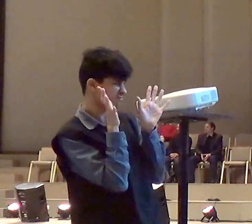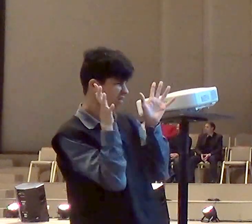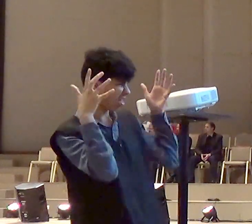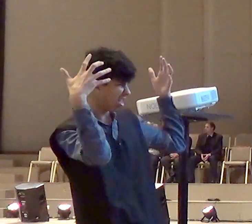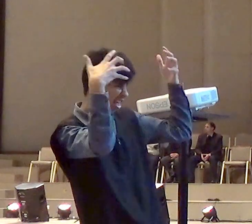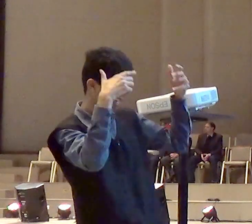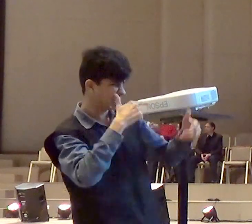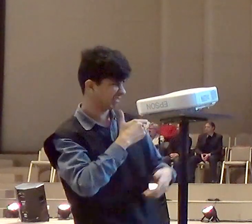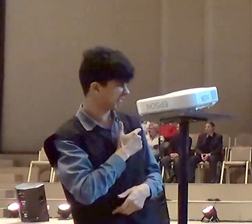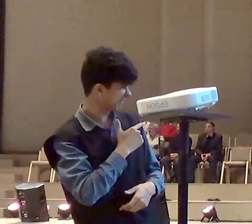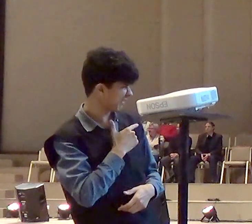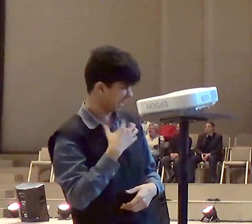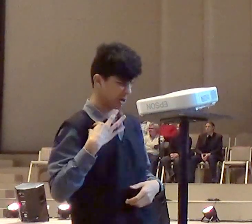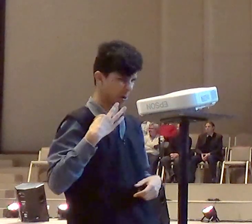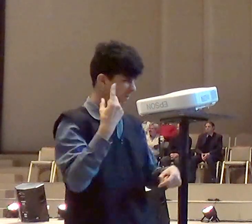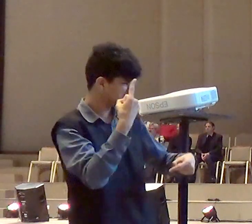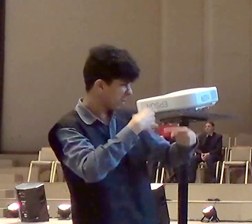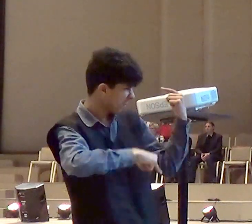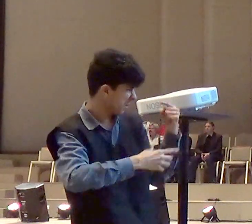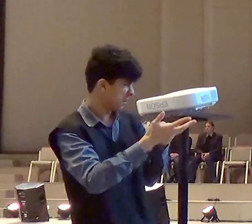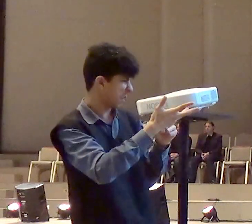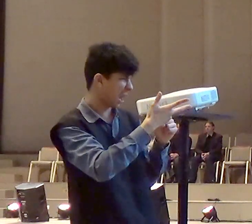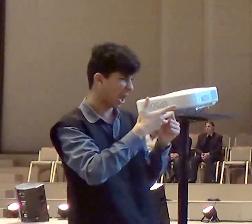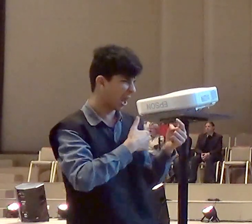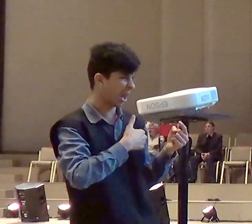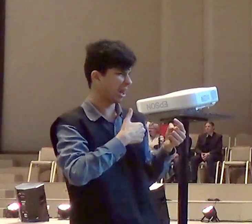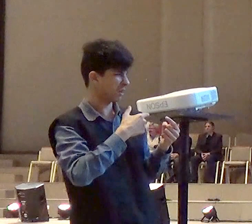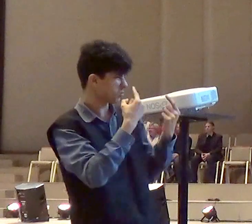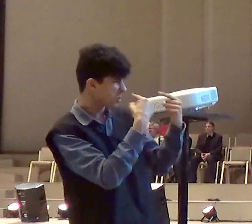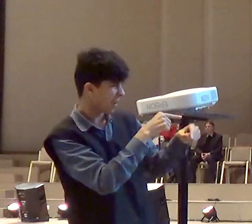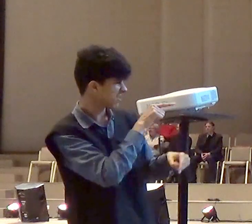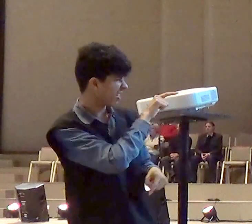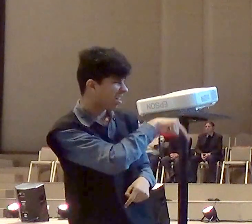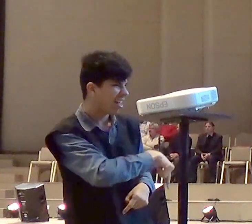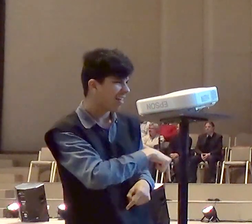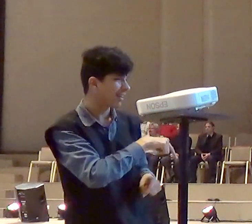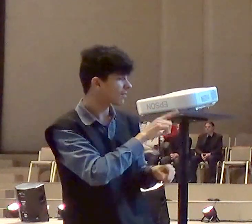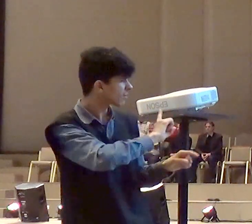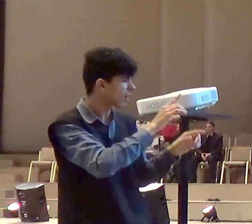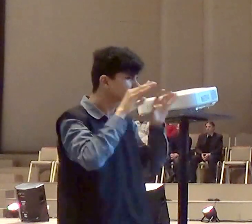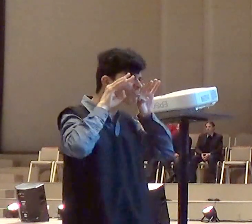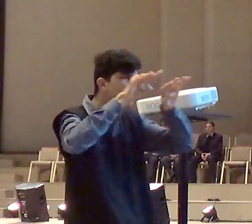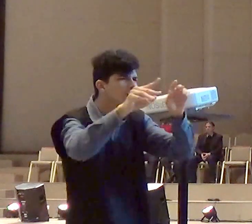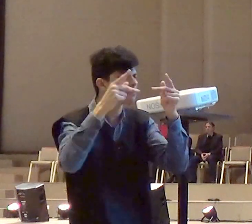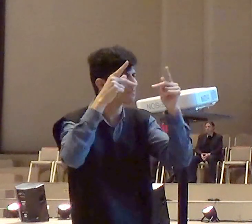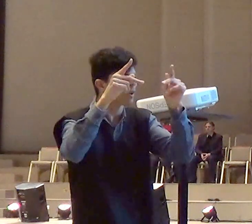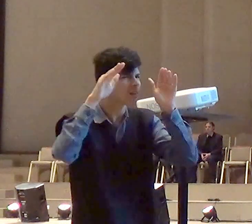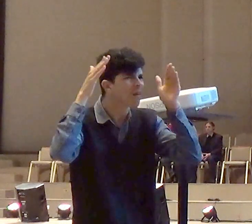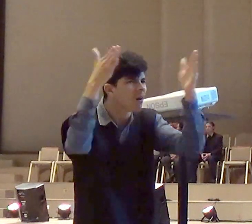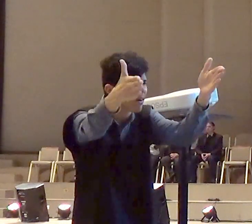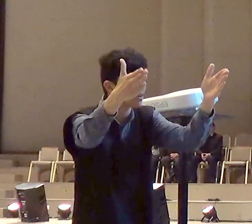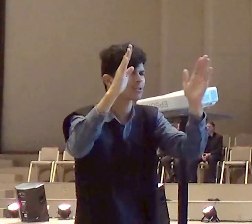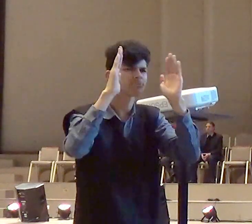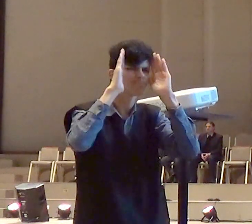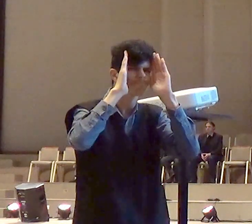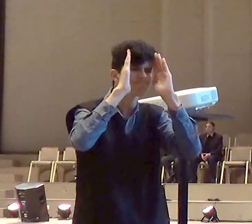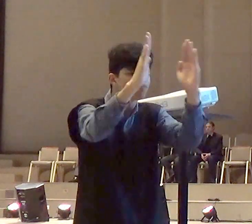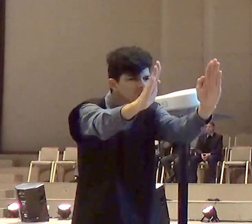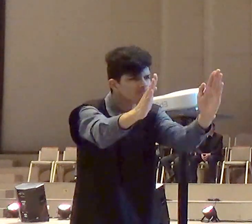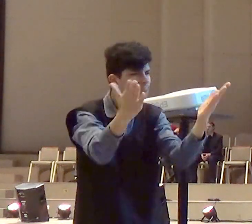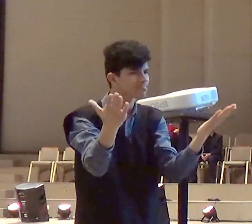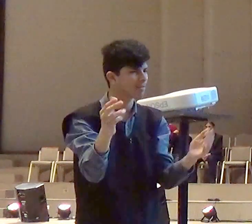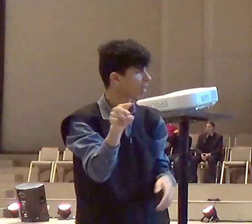né olha que vestido que coisa olha olha só o cabelo Olha só isso